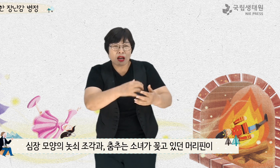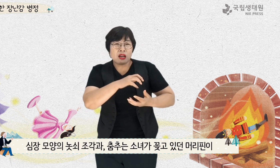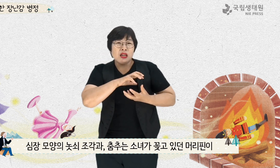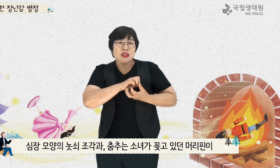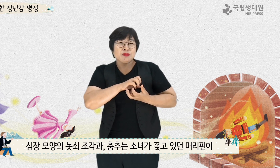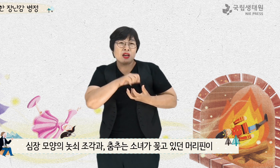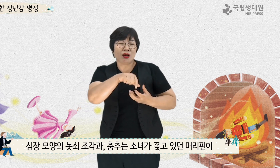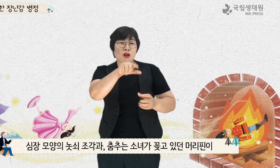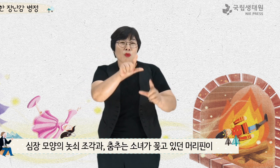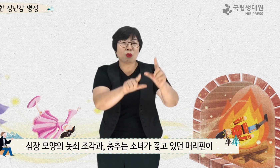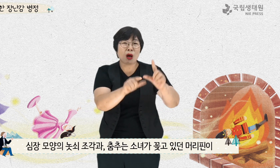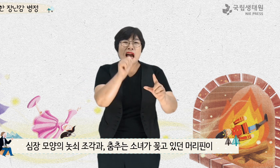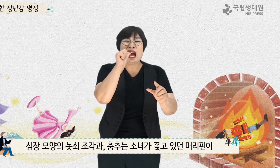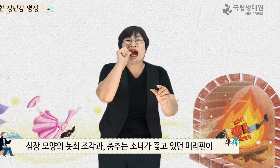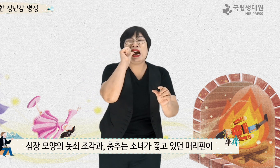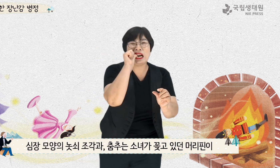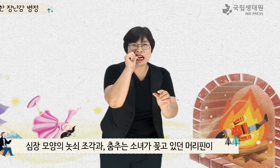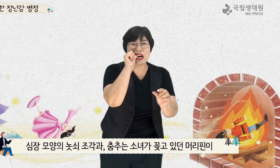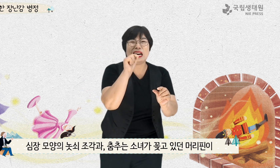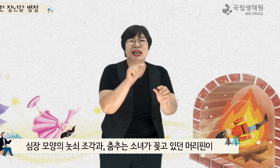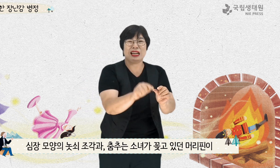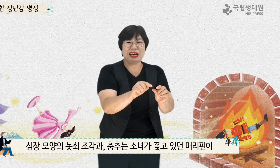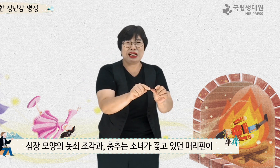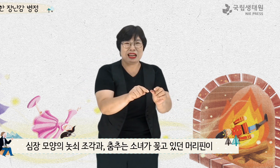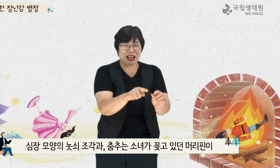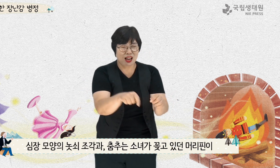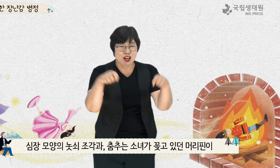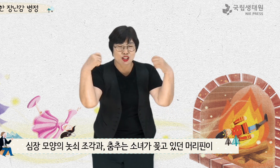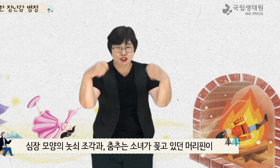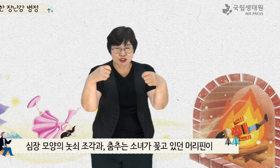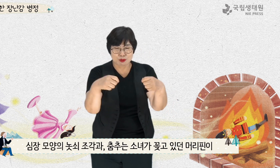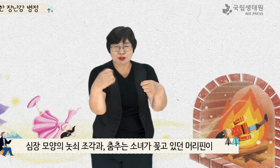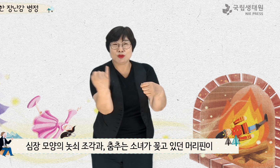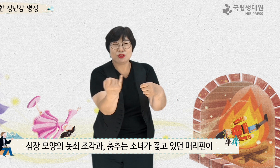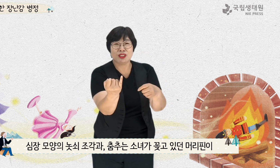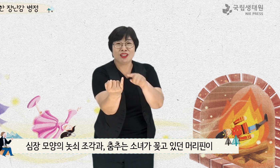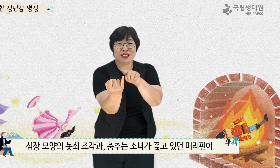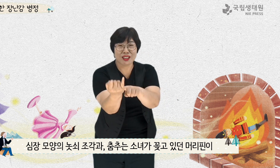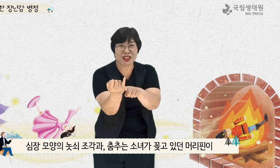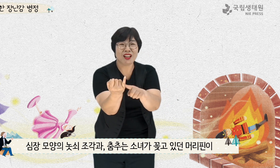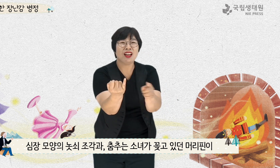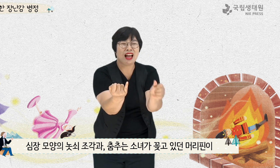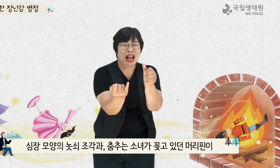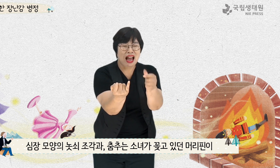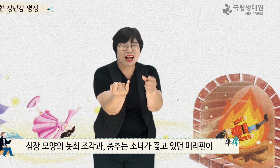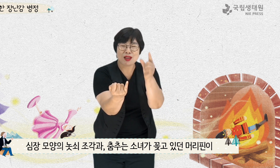심장 모양의 노쇠 조각과 춤추는 소녀가 꽂고 있던 머리핀이